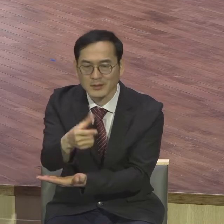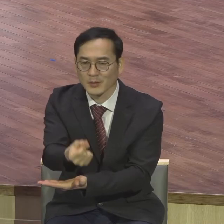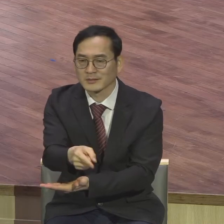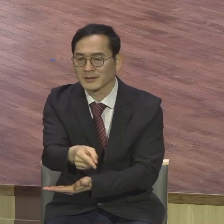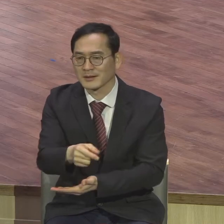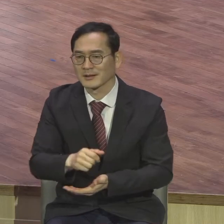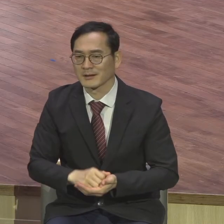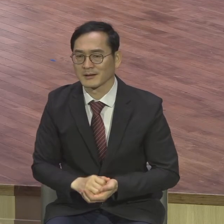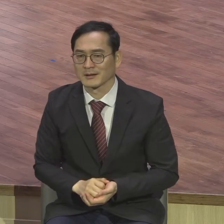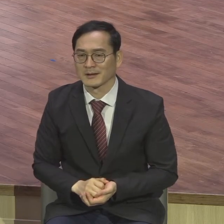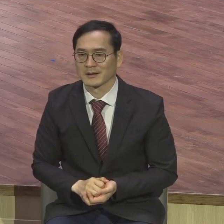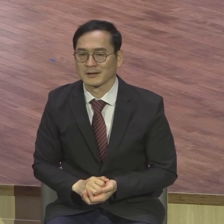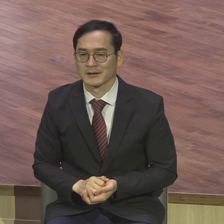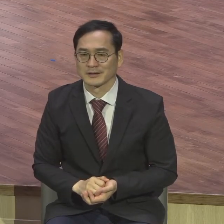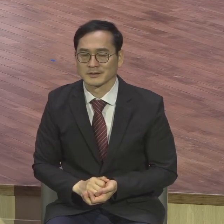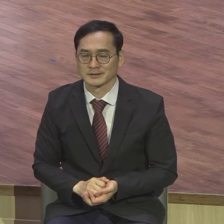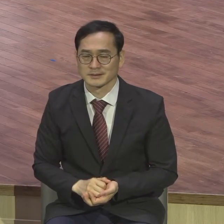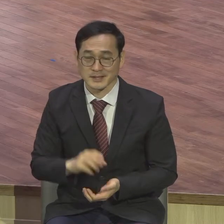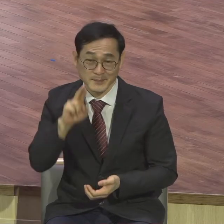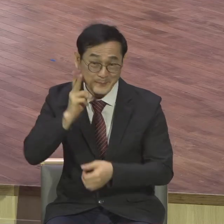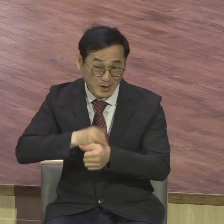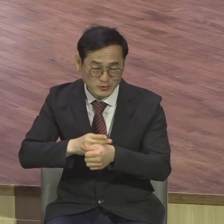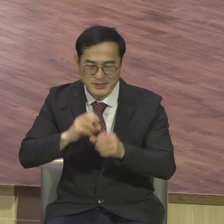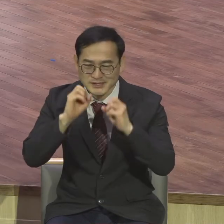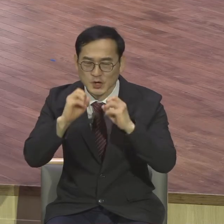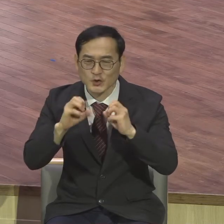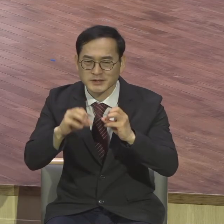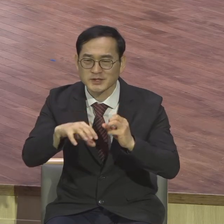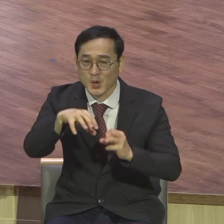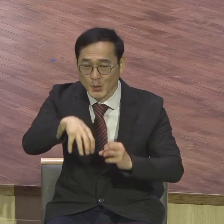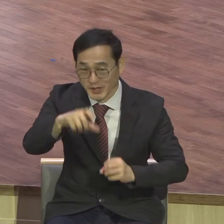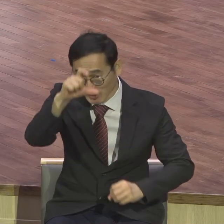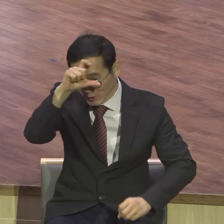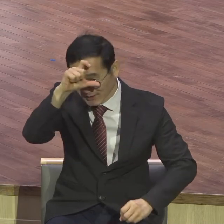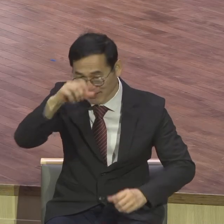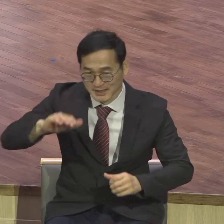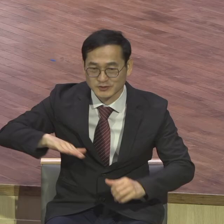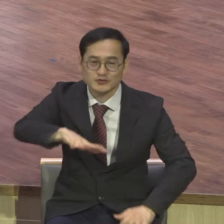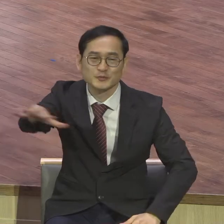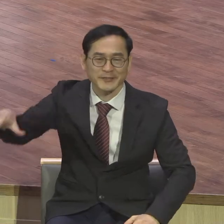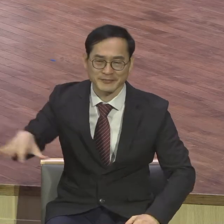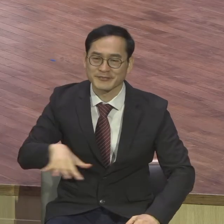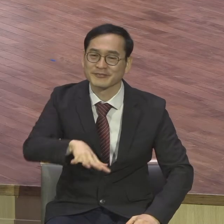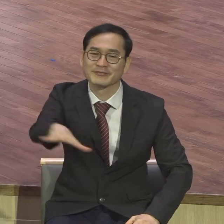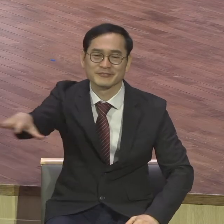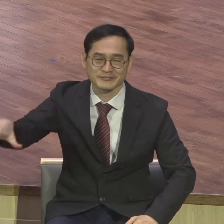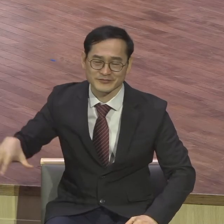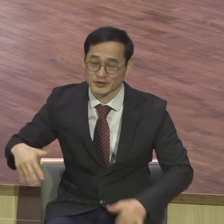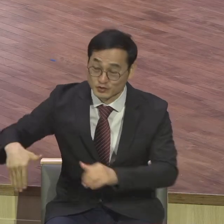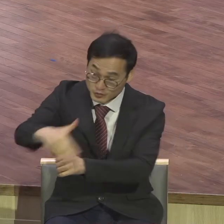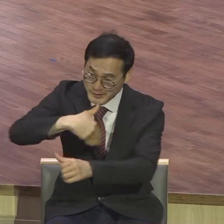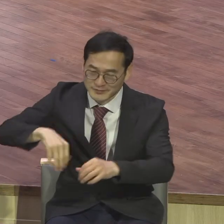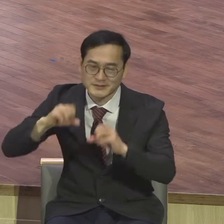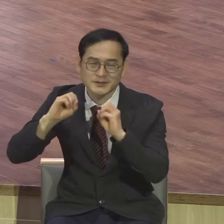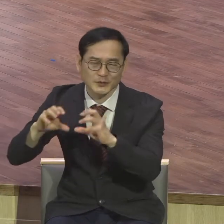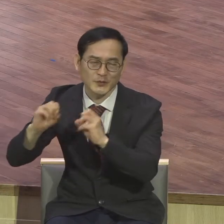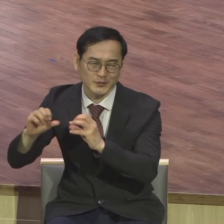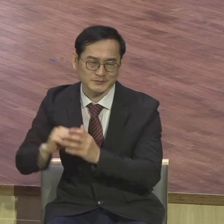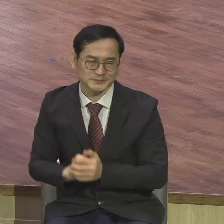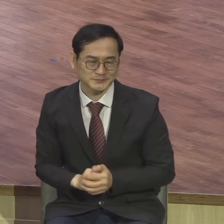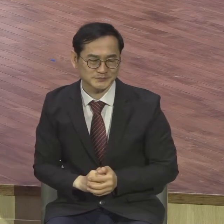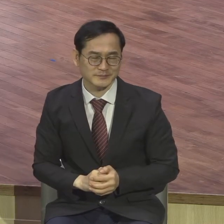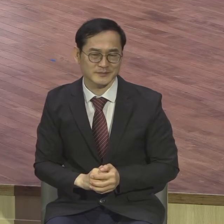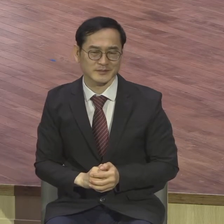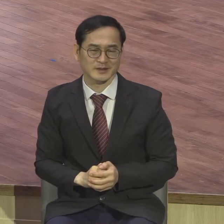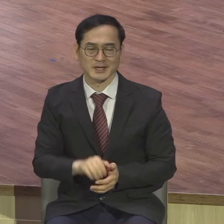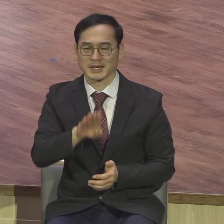바울이 그렇게 했던 선교 지역은 저 터키 쪽 소아시아 지역이라고 볼 수 있습니다. 여러분이요, 더러운